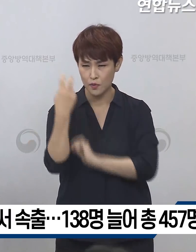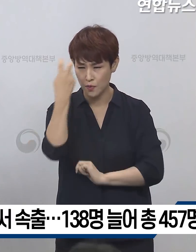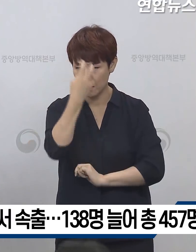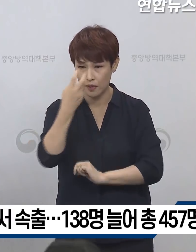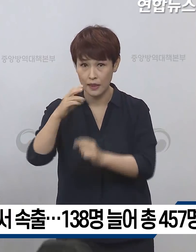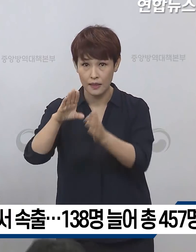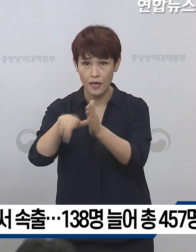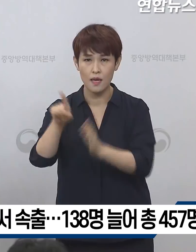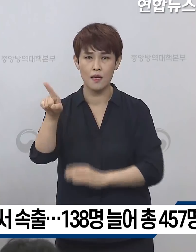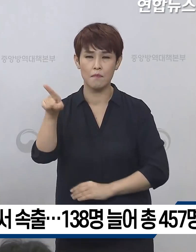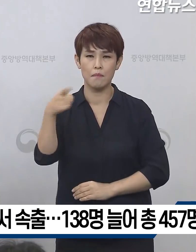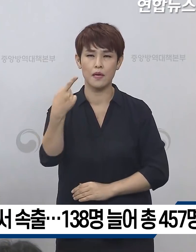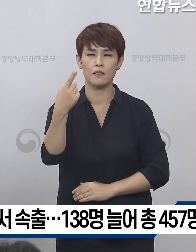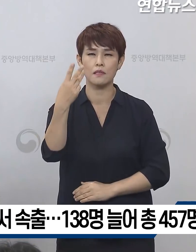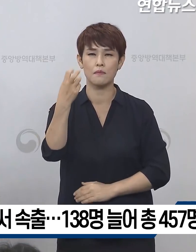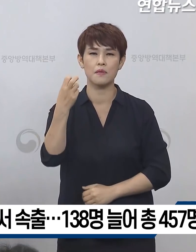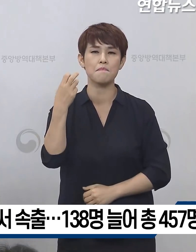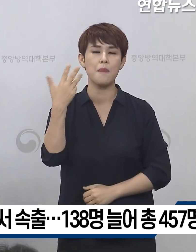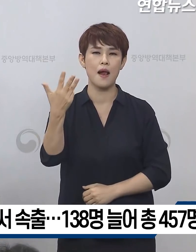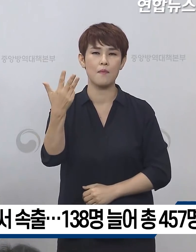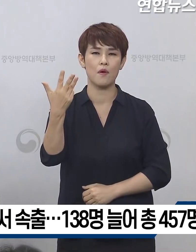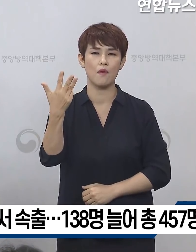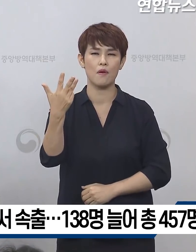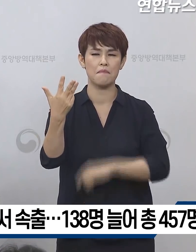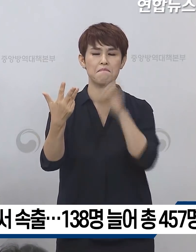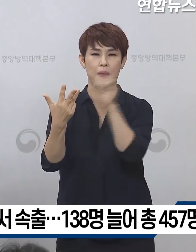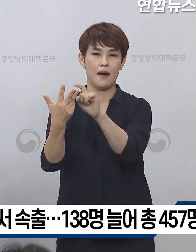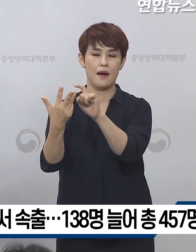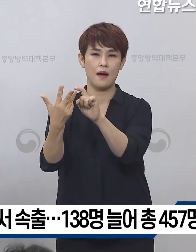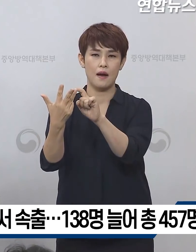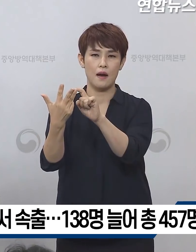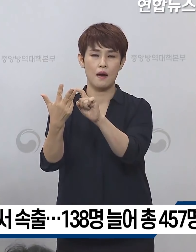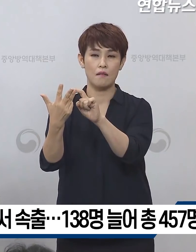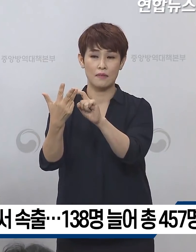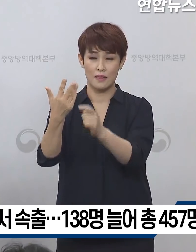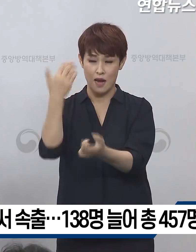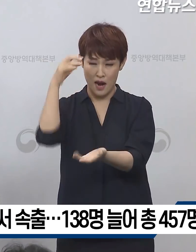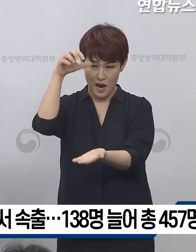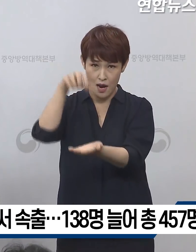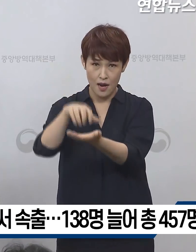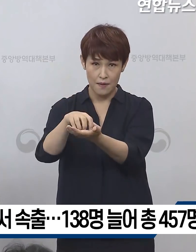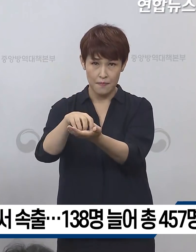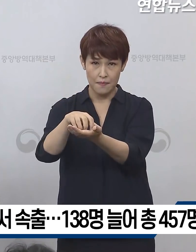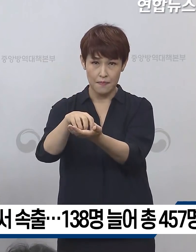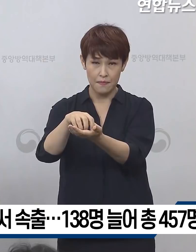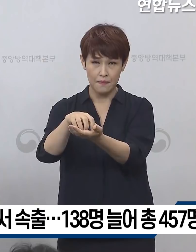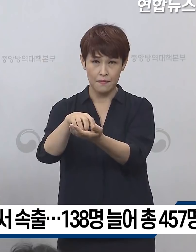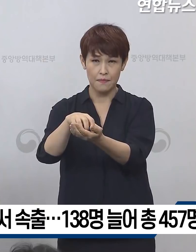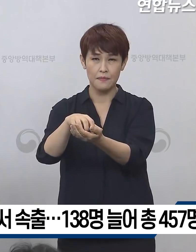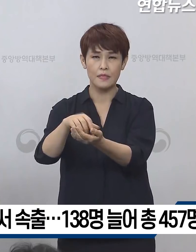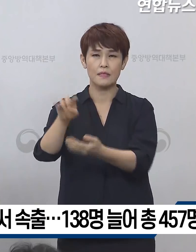중에 138명이 추가되어 현재까지 총 누적 확진자 수는